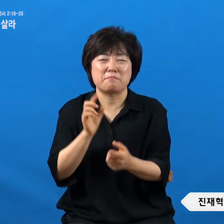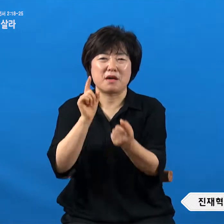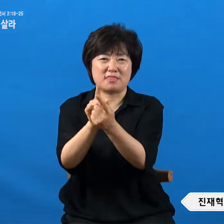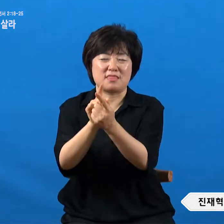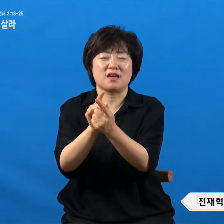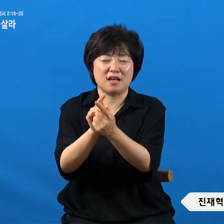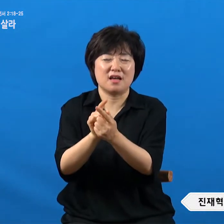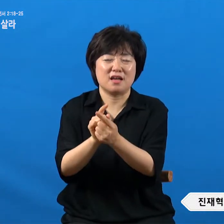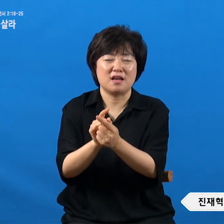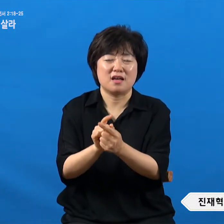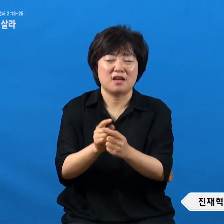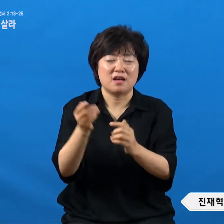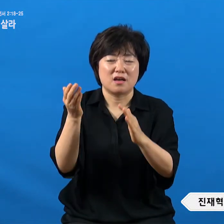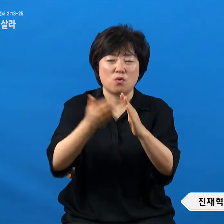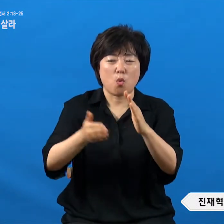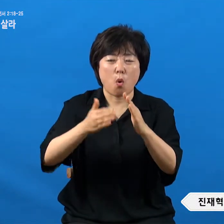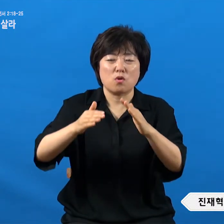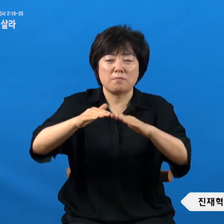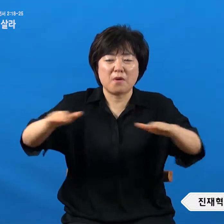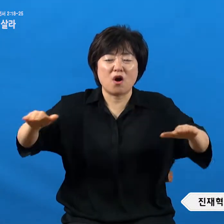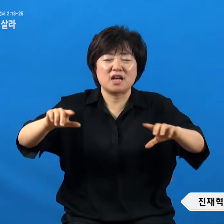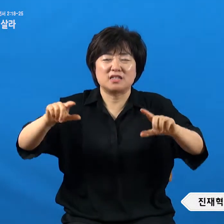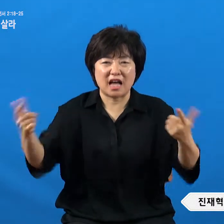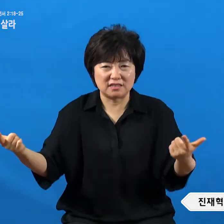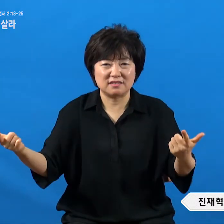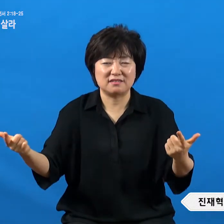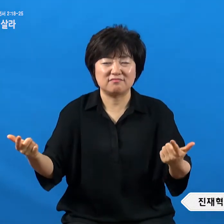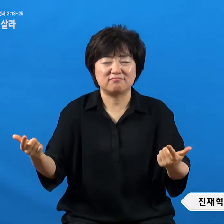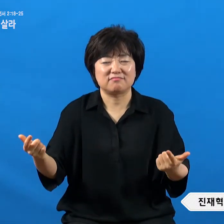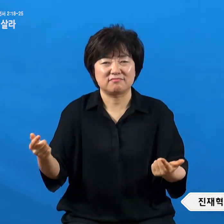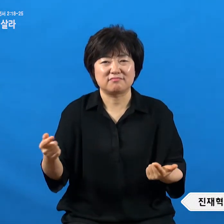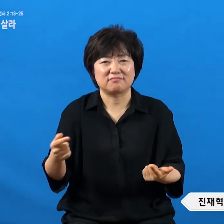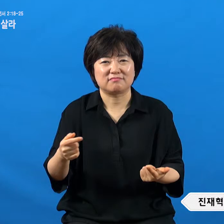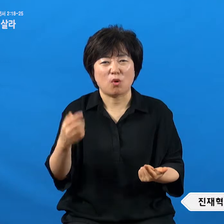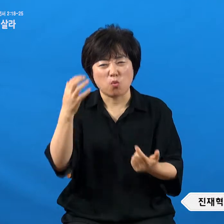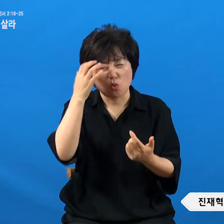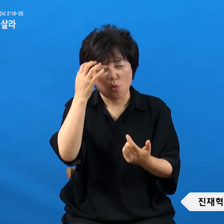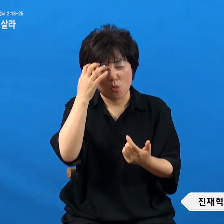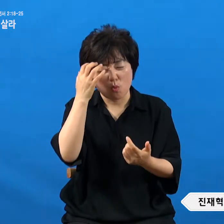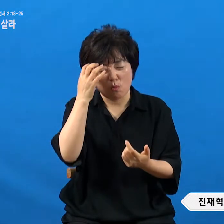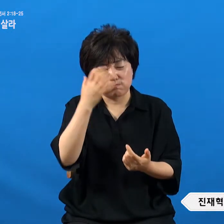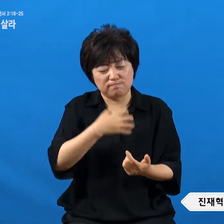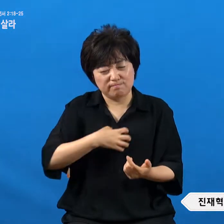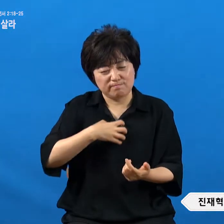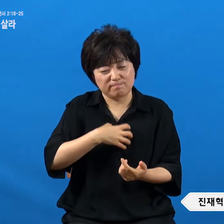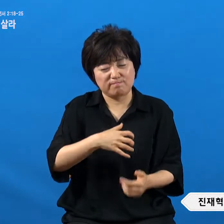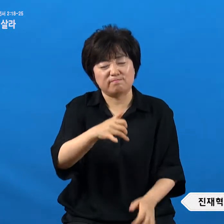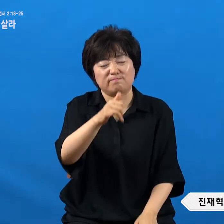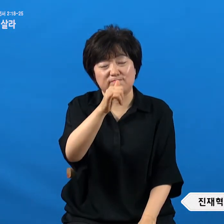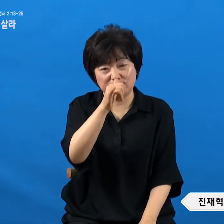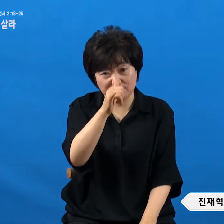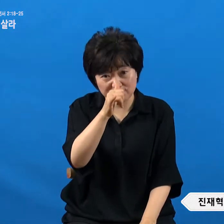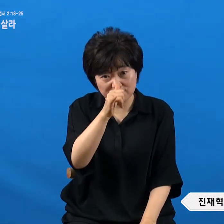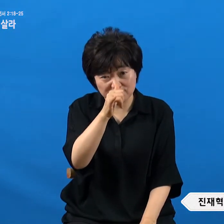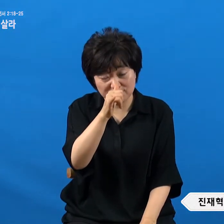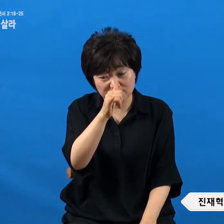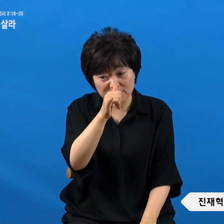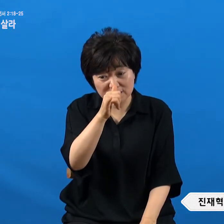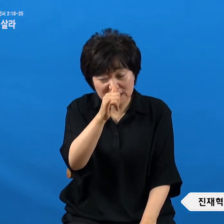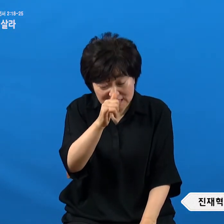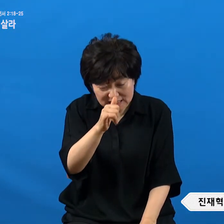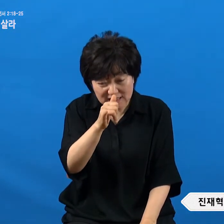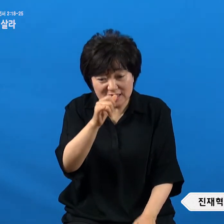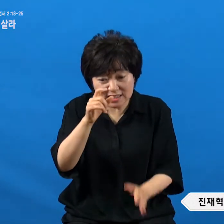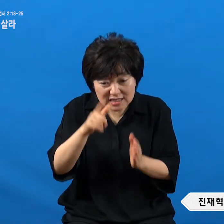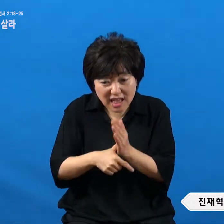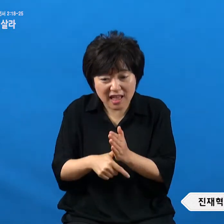받으며 불공평하게 우리가 겪는 고통의 모습들이 있다면, 오늘 성경은 바로